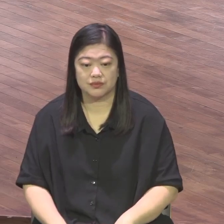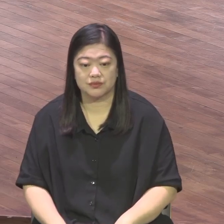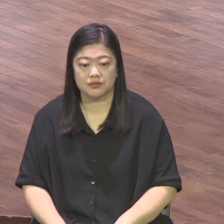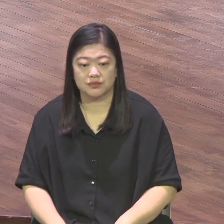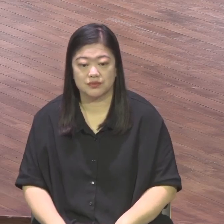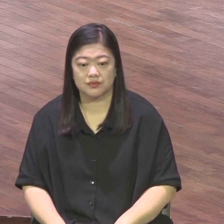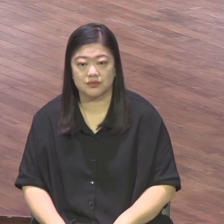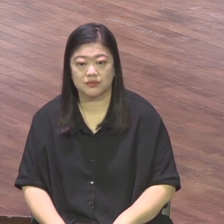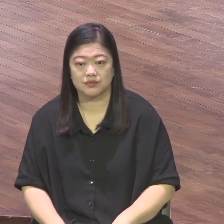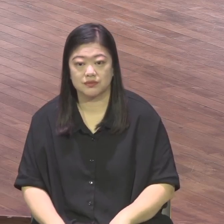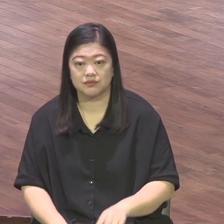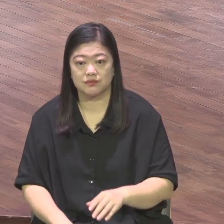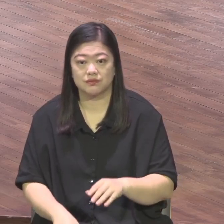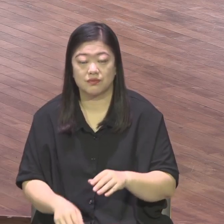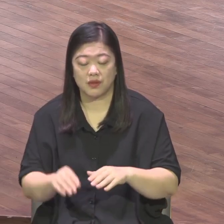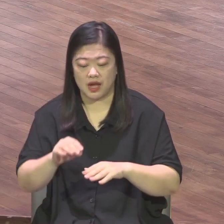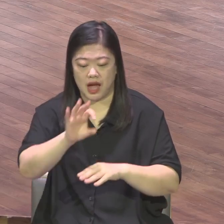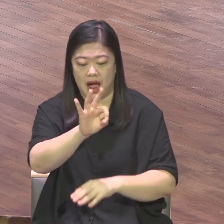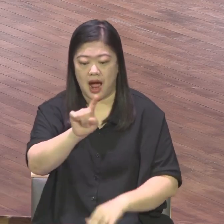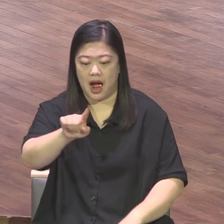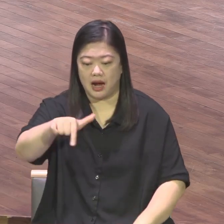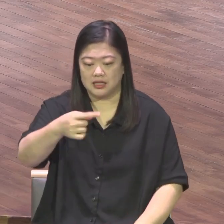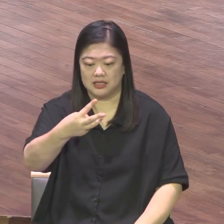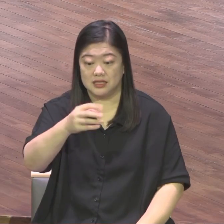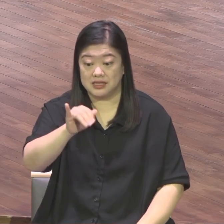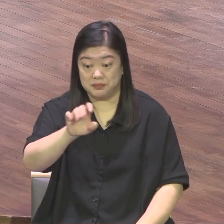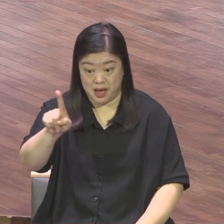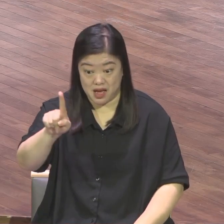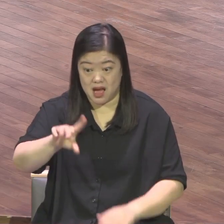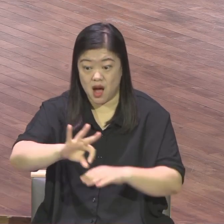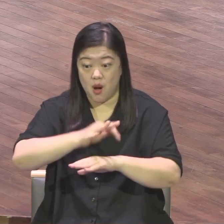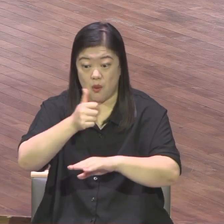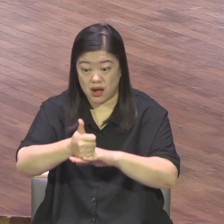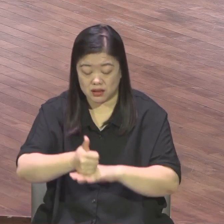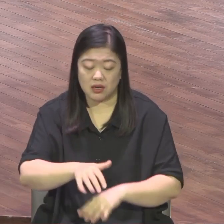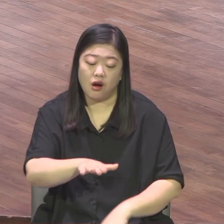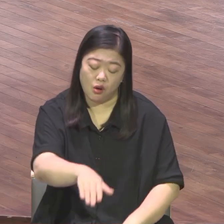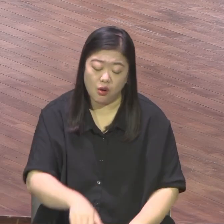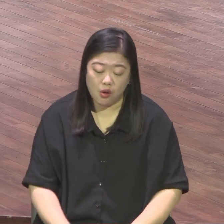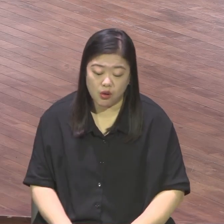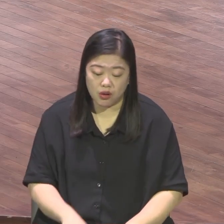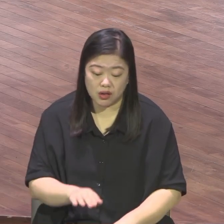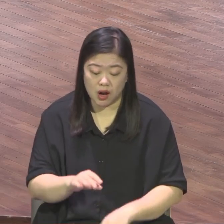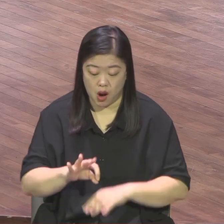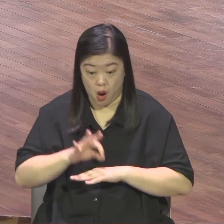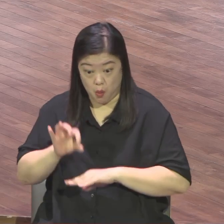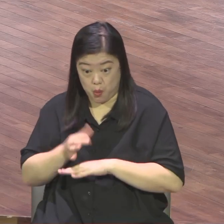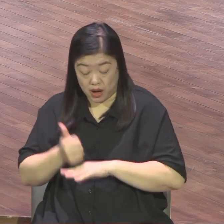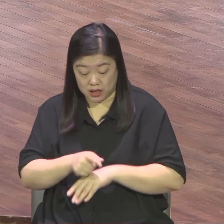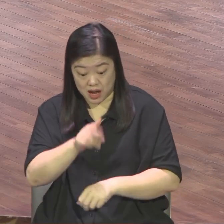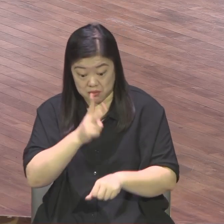비꼬았어요. 다시 말하면 바울이 전도한 거지. 이게 내게 전도하네.